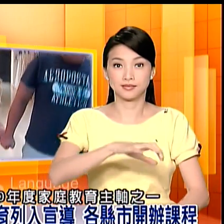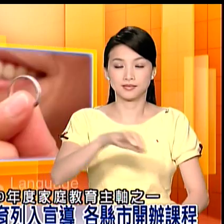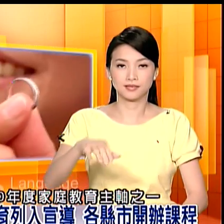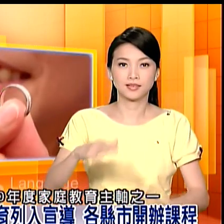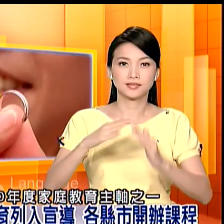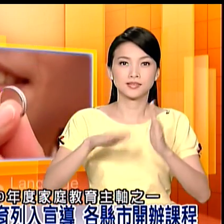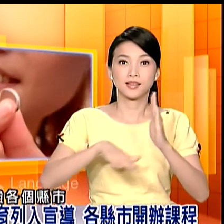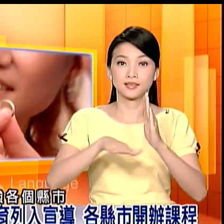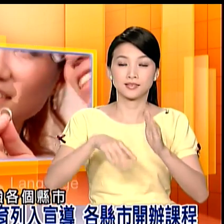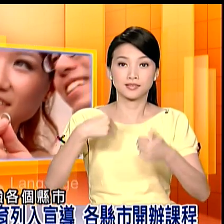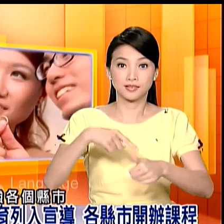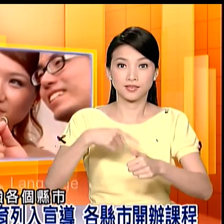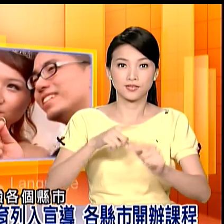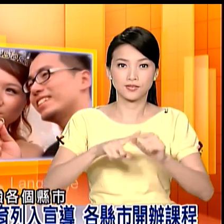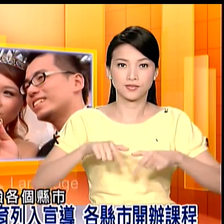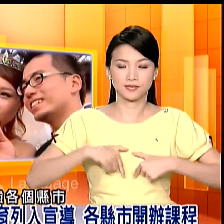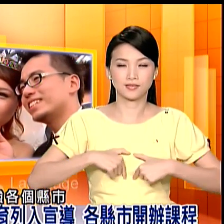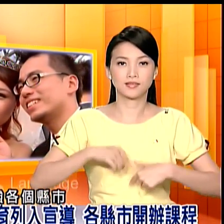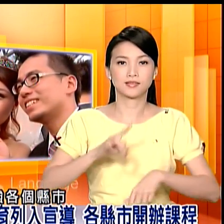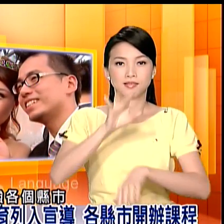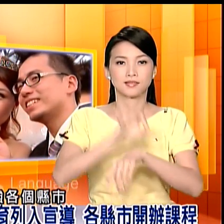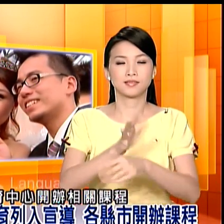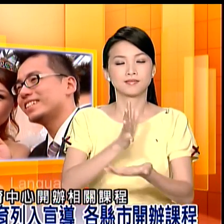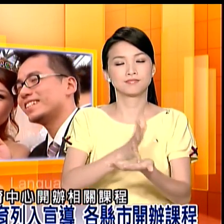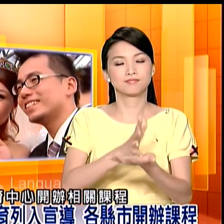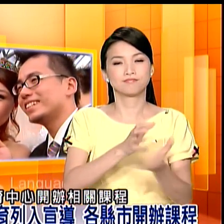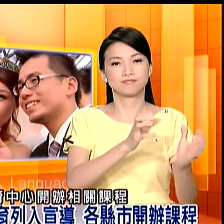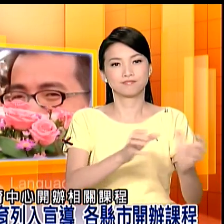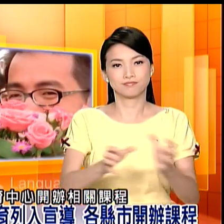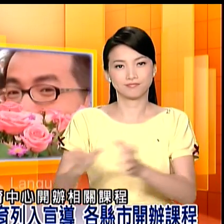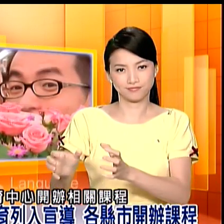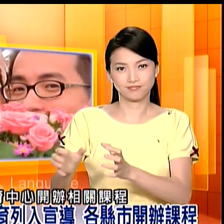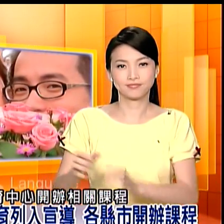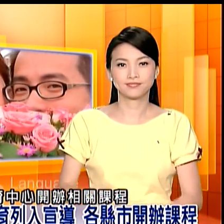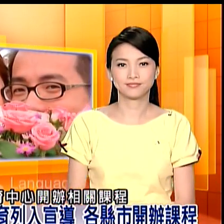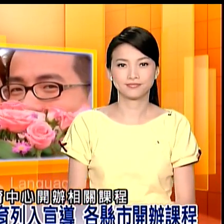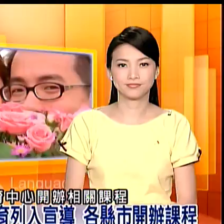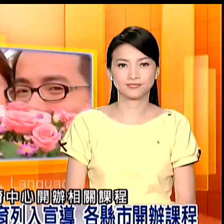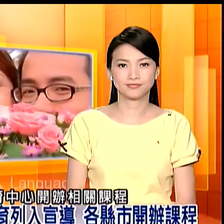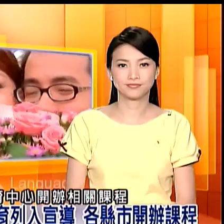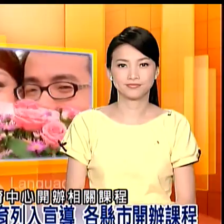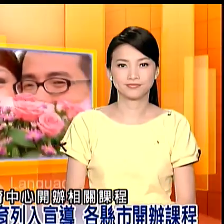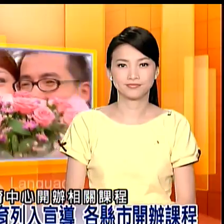一，将会加强各个县市家庭教育中心开办相关课程。